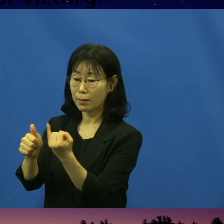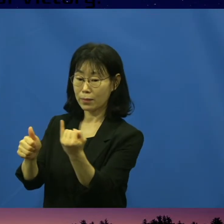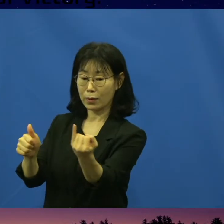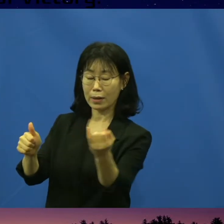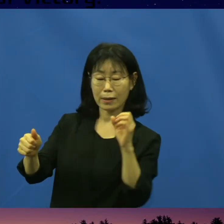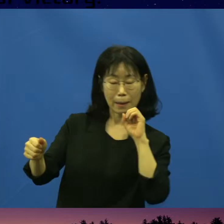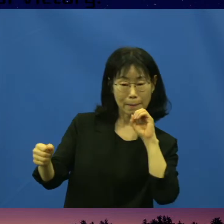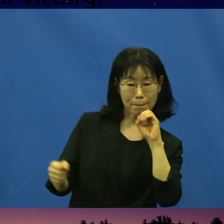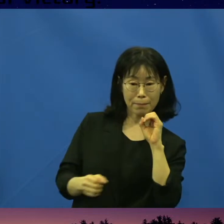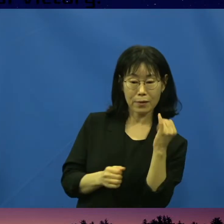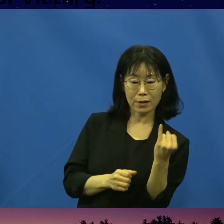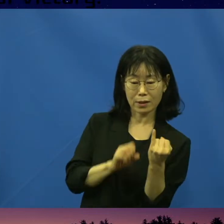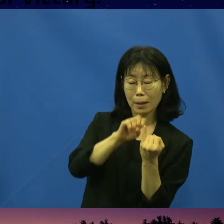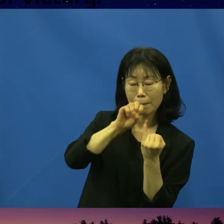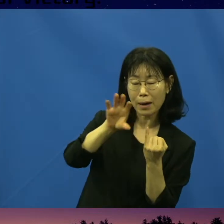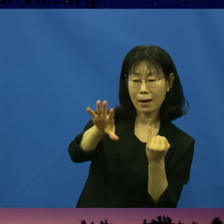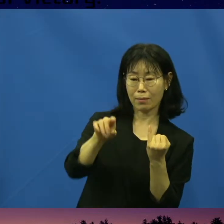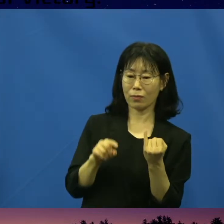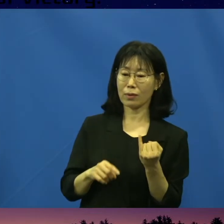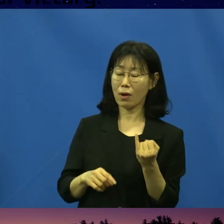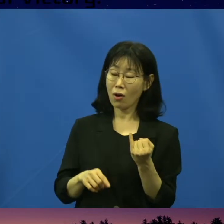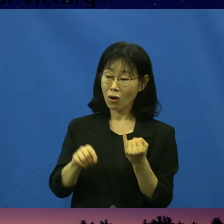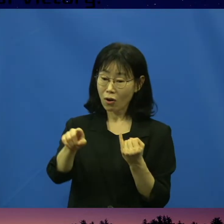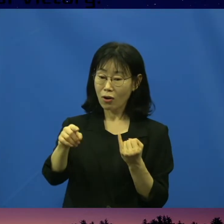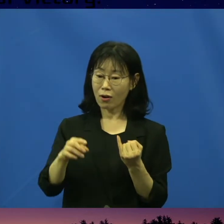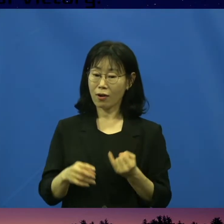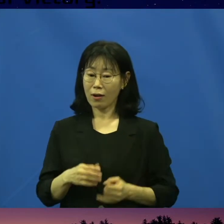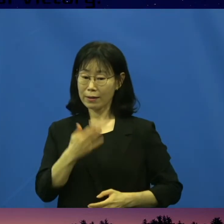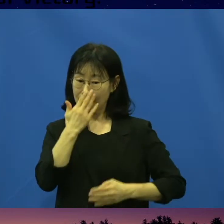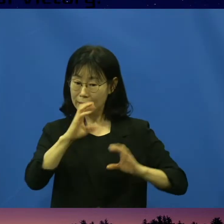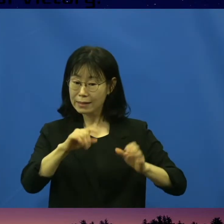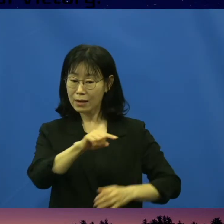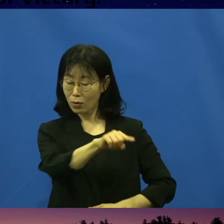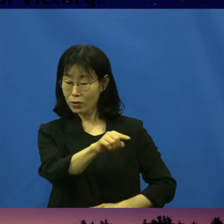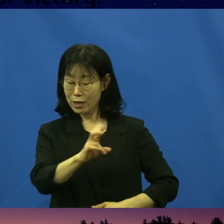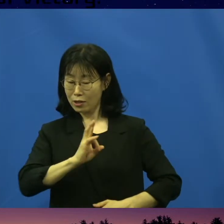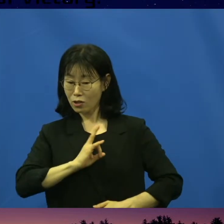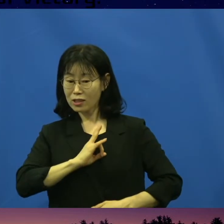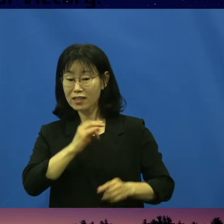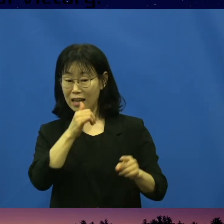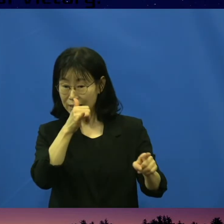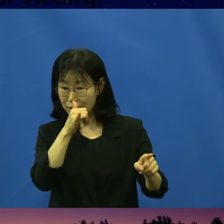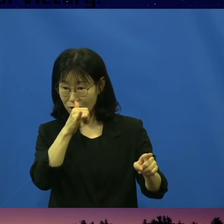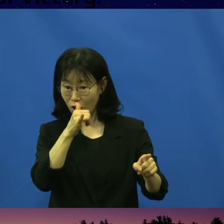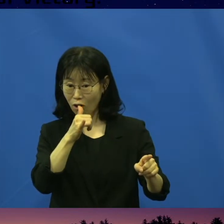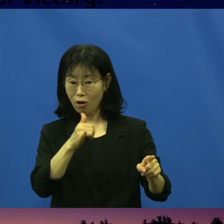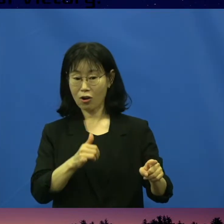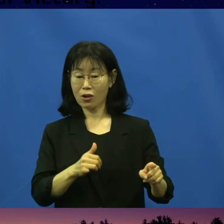계셨으면 좋겠나이다. 그가 그 나병을 고치리이다 하는지라.